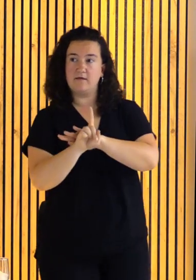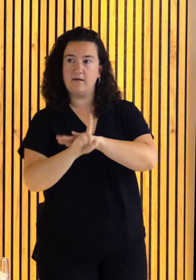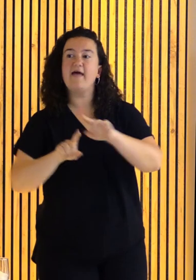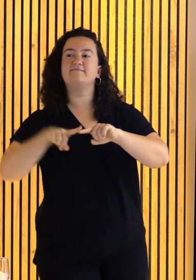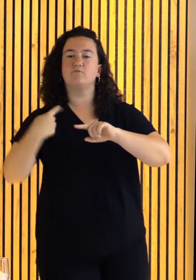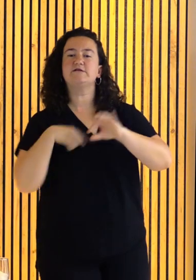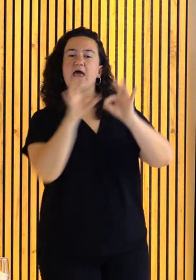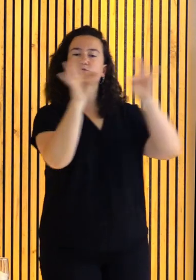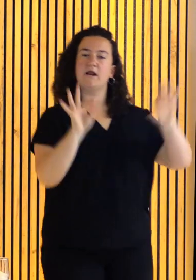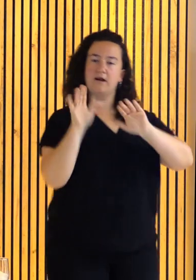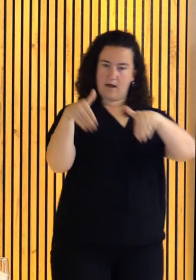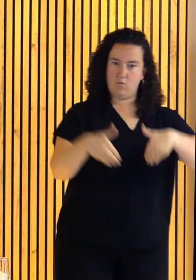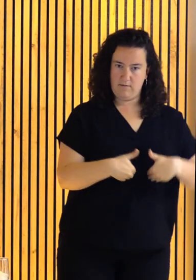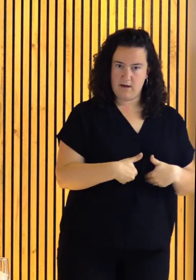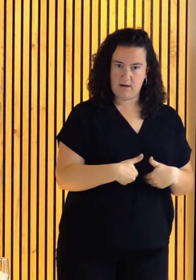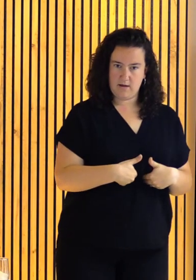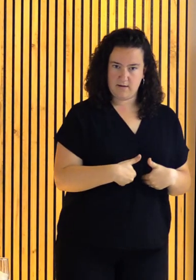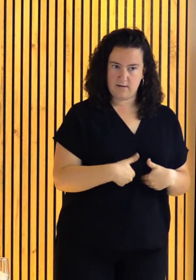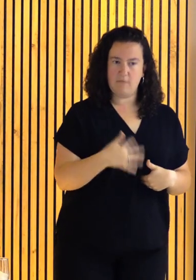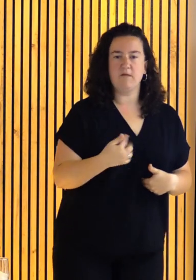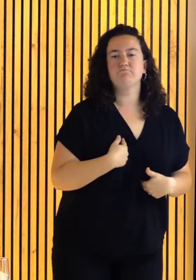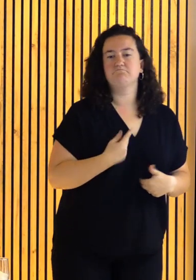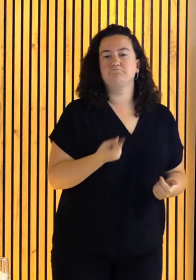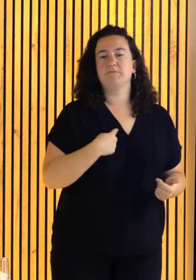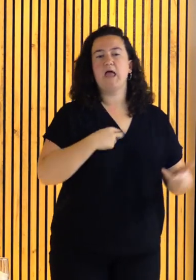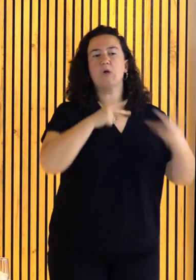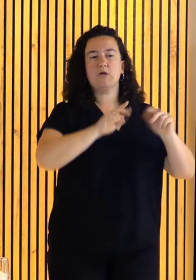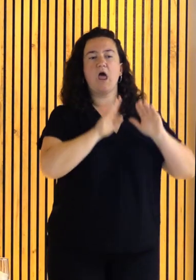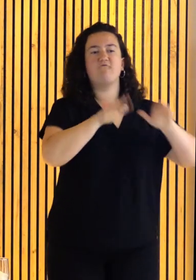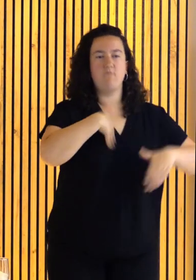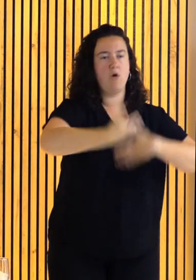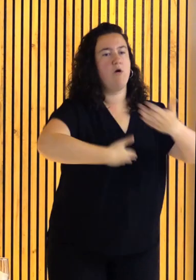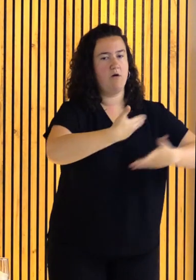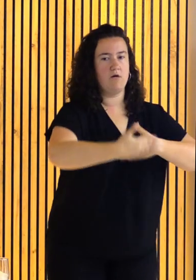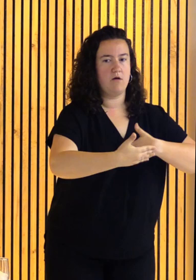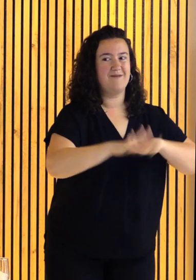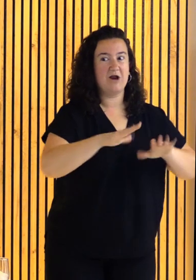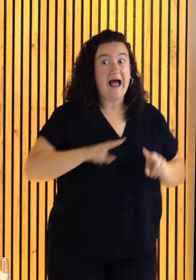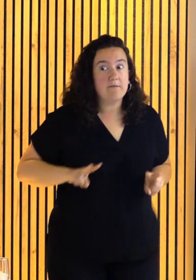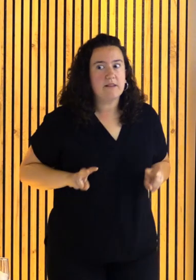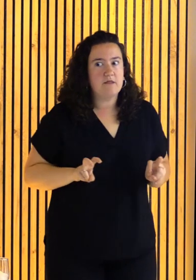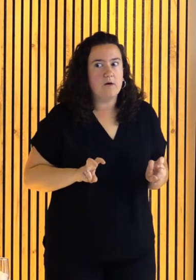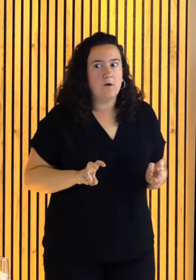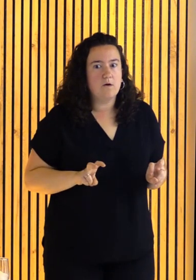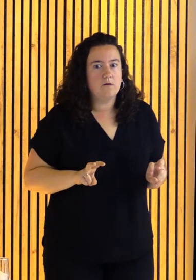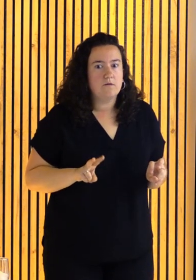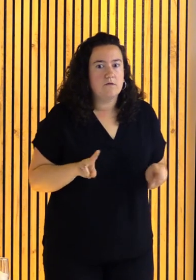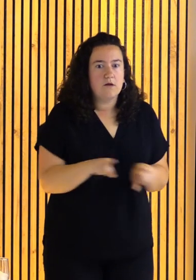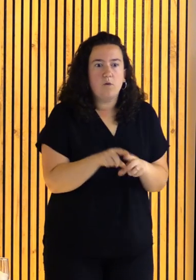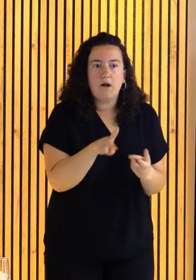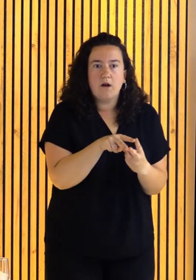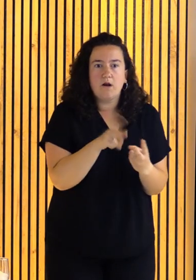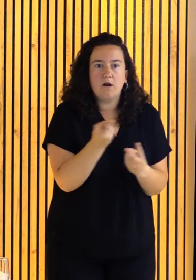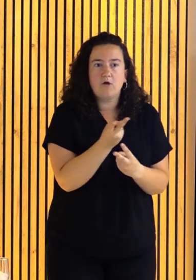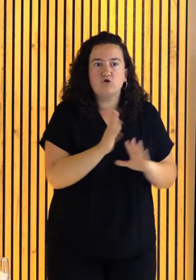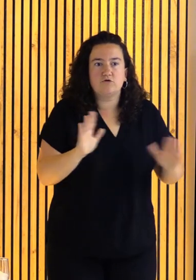Herrira eta heldu diote berriro ba, euskalduntasunari, ez? Baina hasiera batean ba, bi gauza desberdin moduan